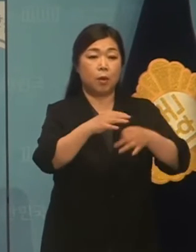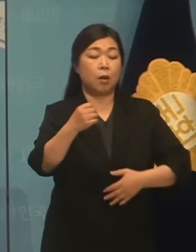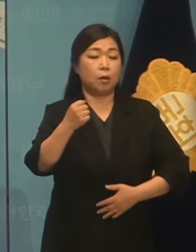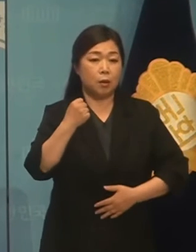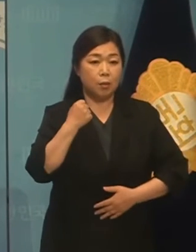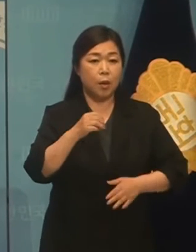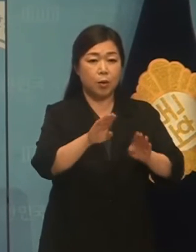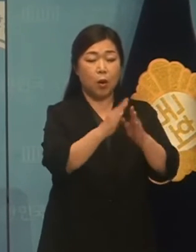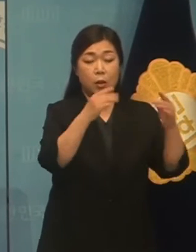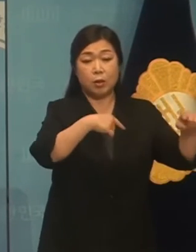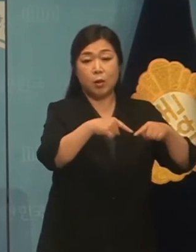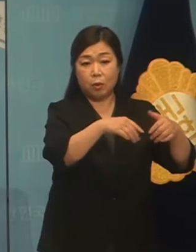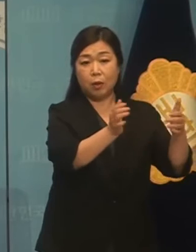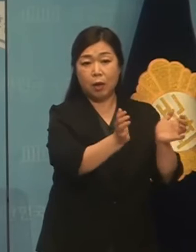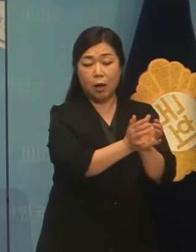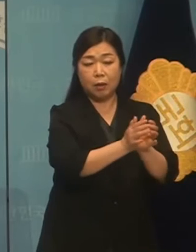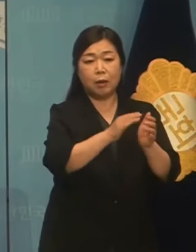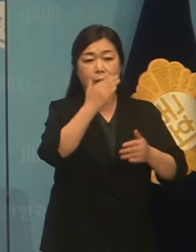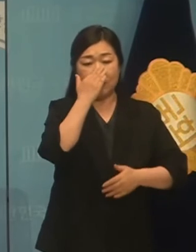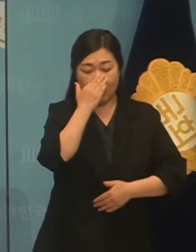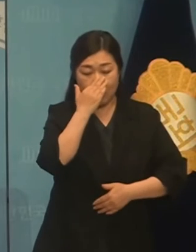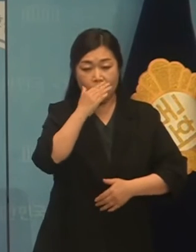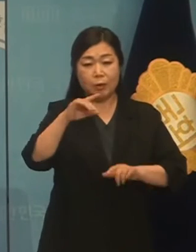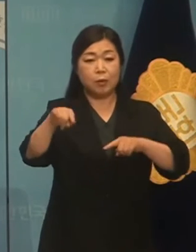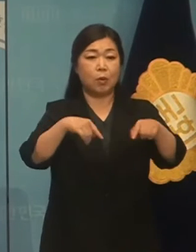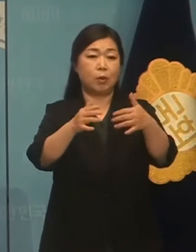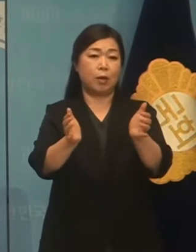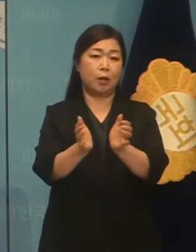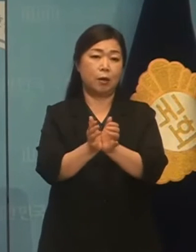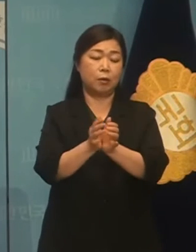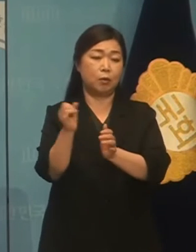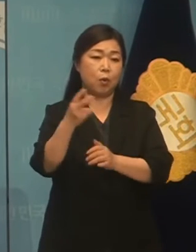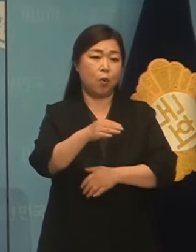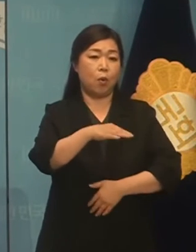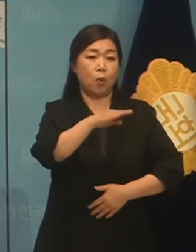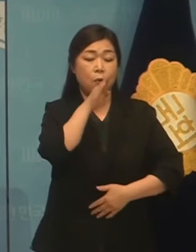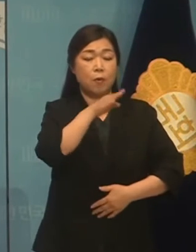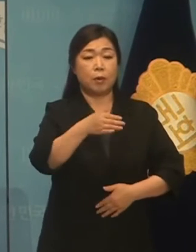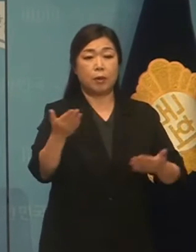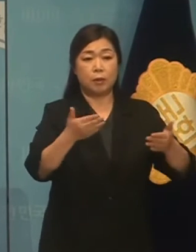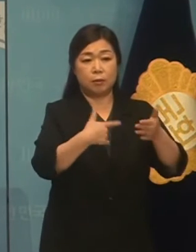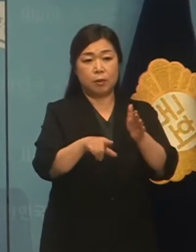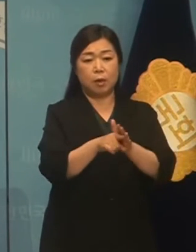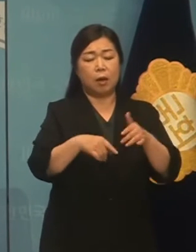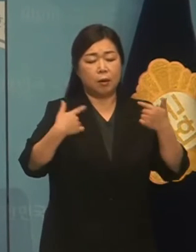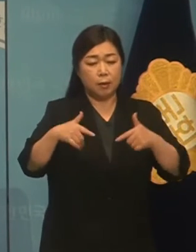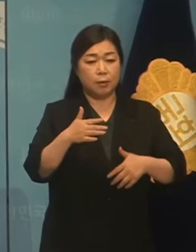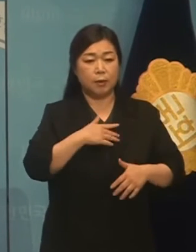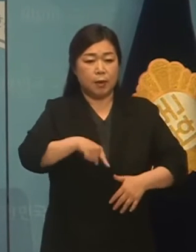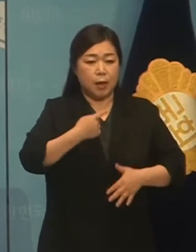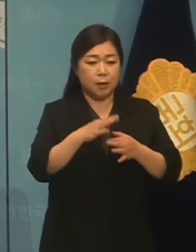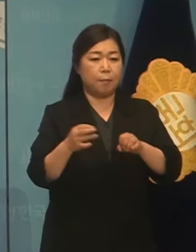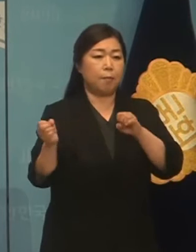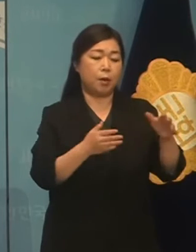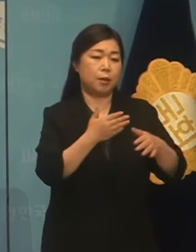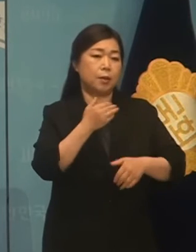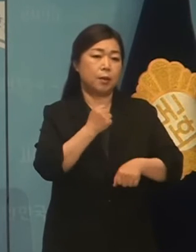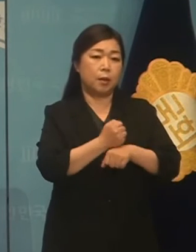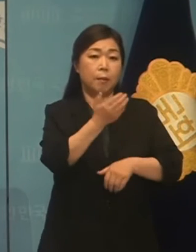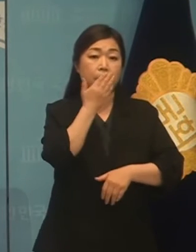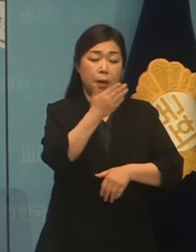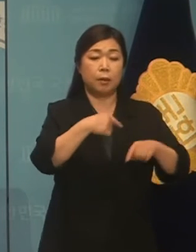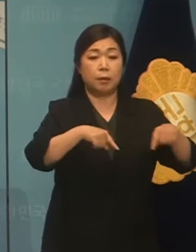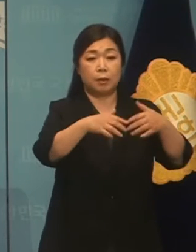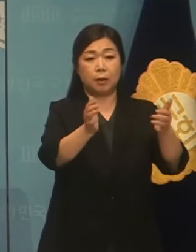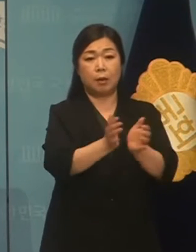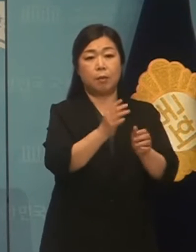국민의힘을 열린 정당, 낮고 겸손한 정당, 옳은 일을 위해서 언제든지 자기를 버릴 수 있는 사람들의 당으로